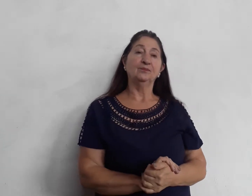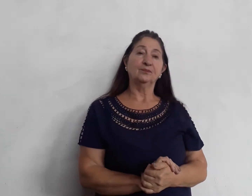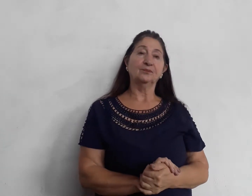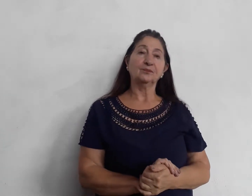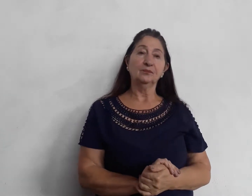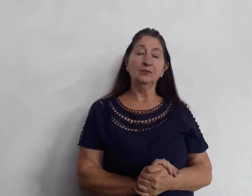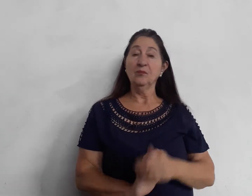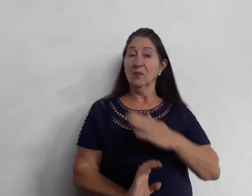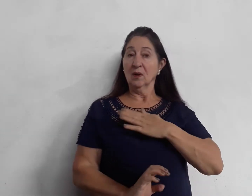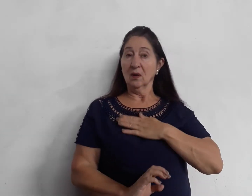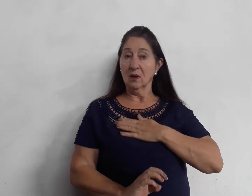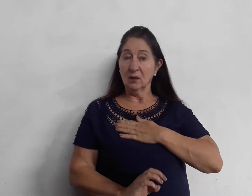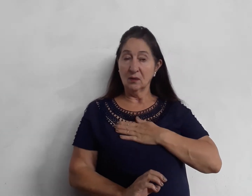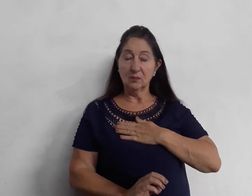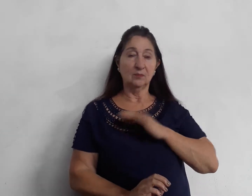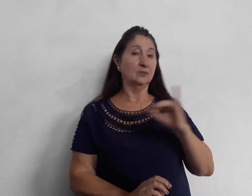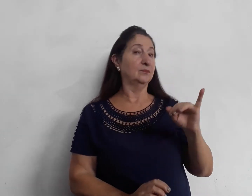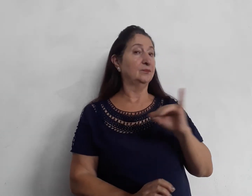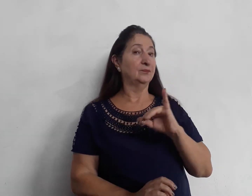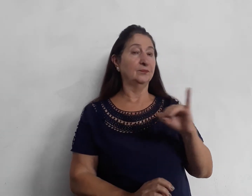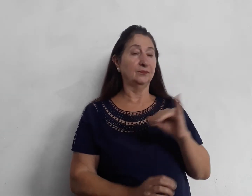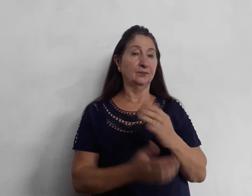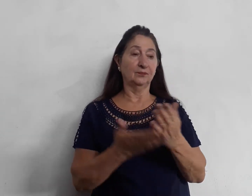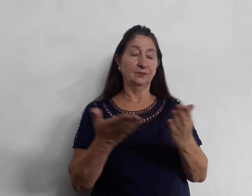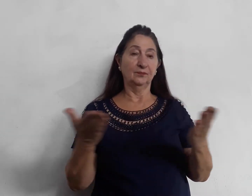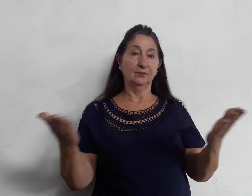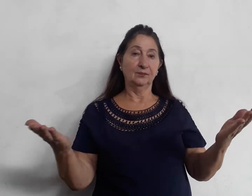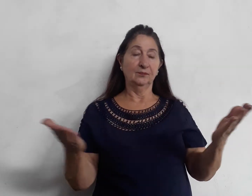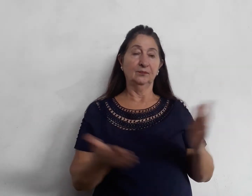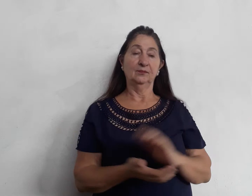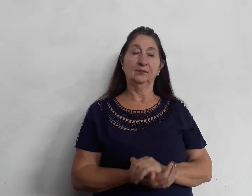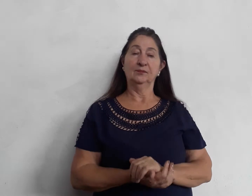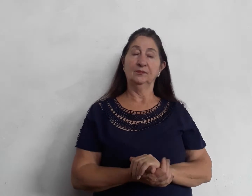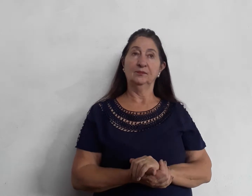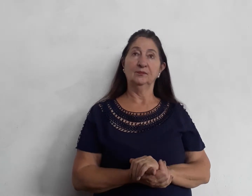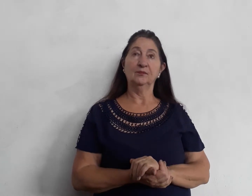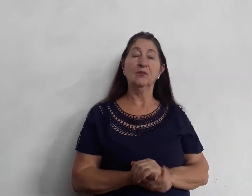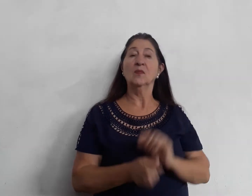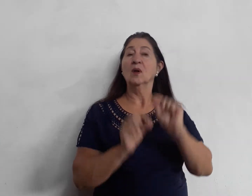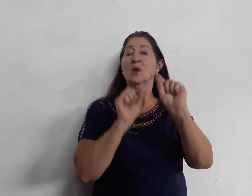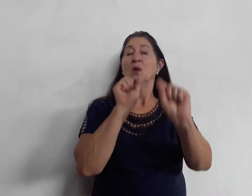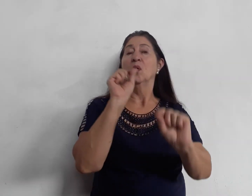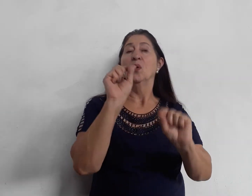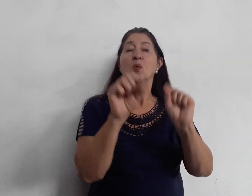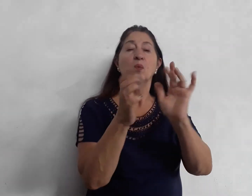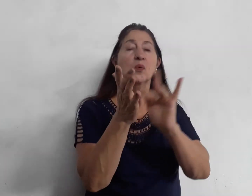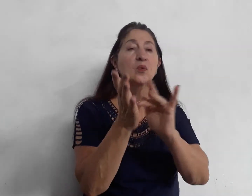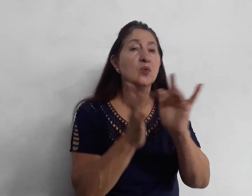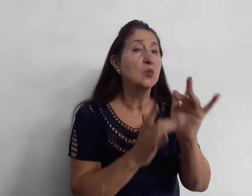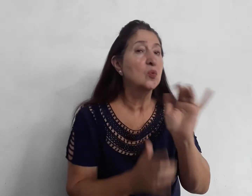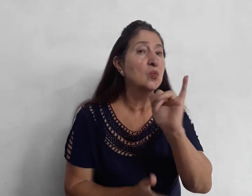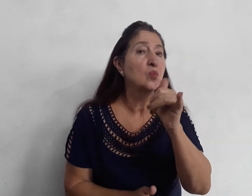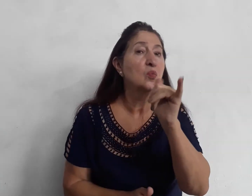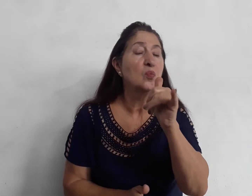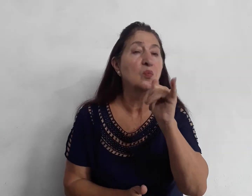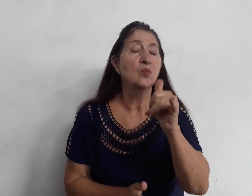Meus amados irmãos, a parábola que Jesus conta é